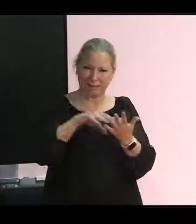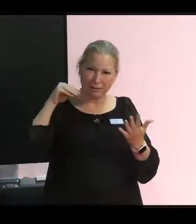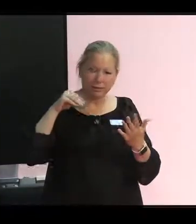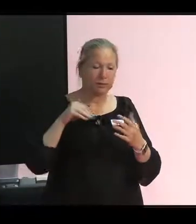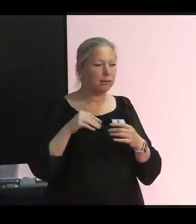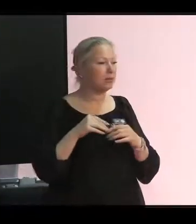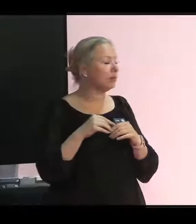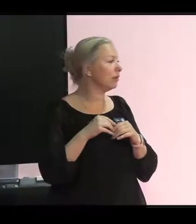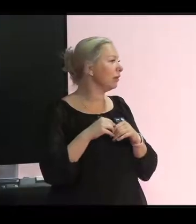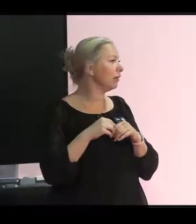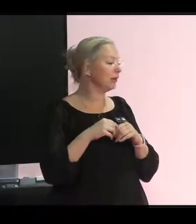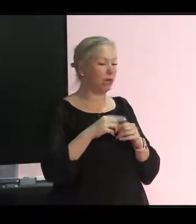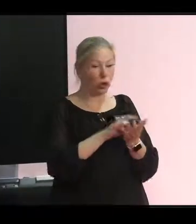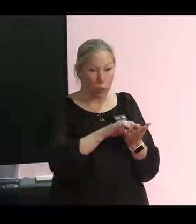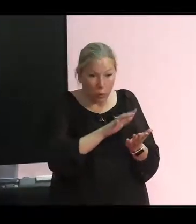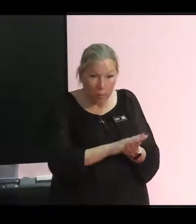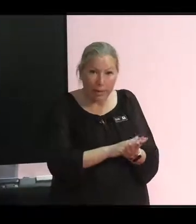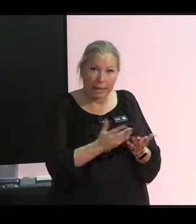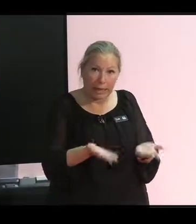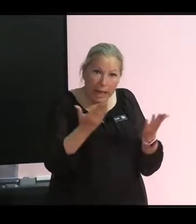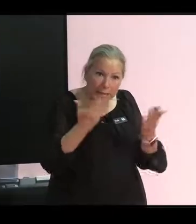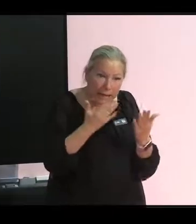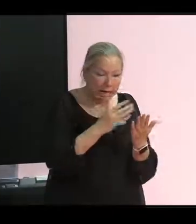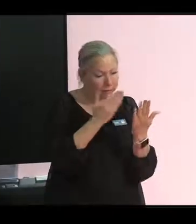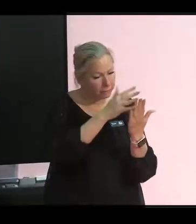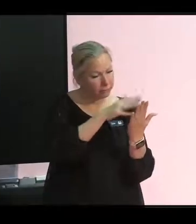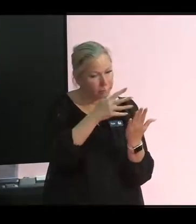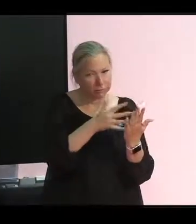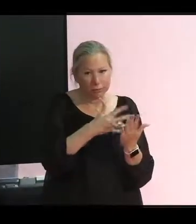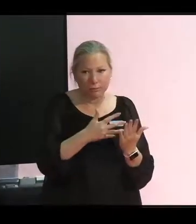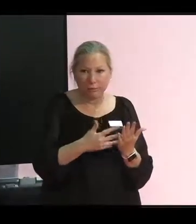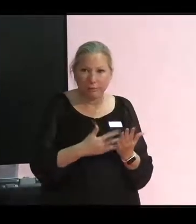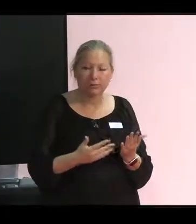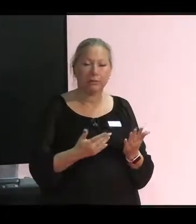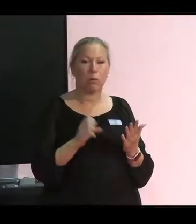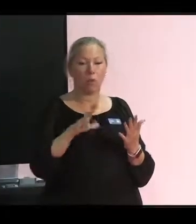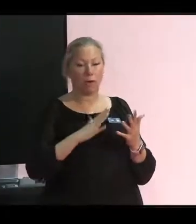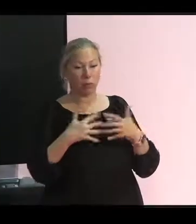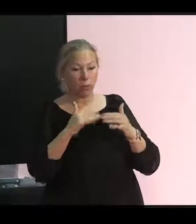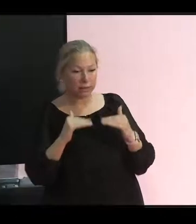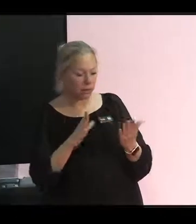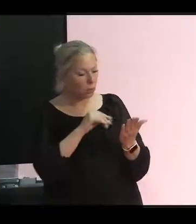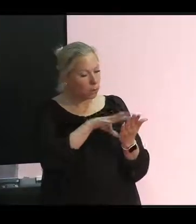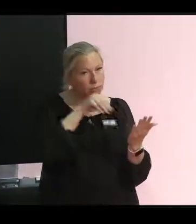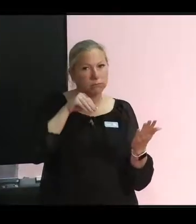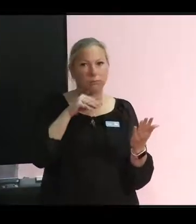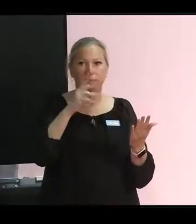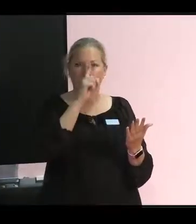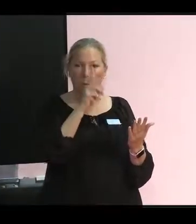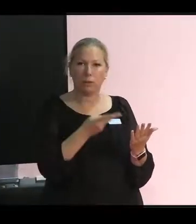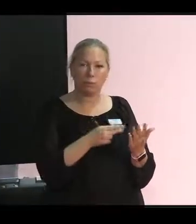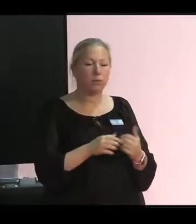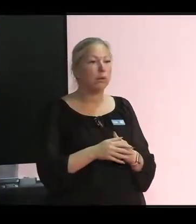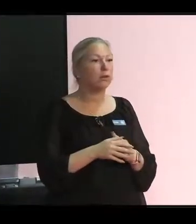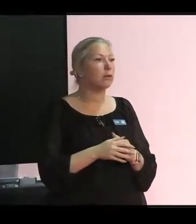organisation, till exempel, ja, men dokument kan vara lättlästa. Då är det lätt för personer med intellektuell funktionsnedsättning att komma in i organisationen och hjälpa till.